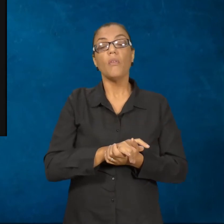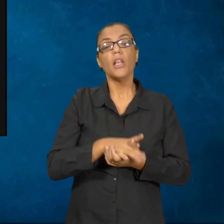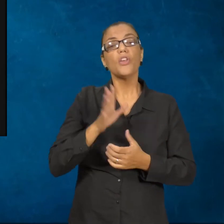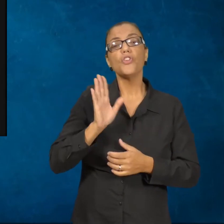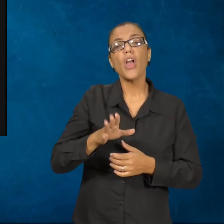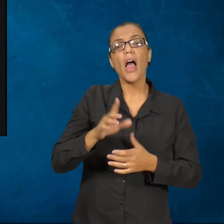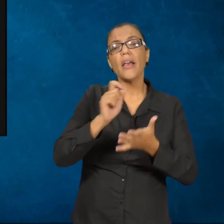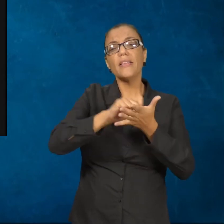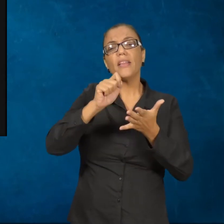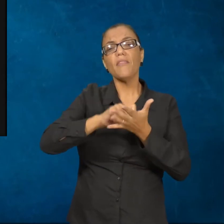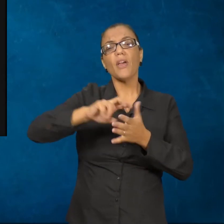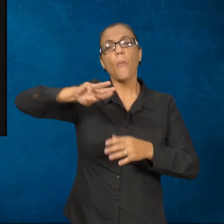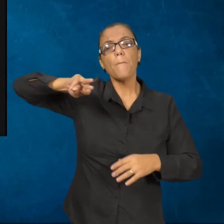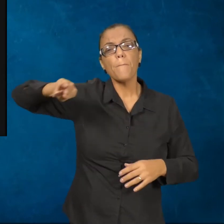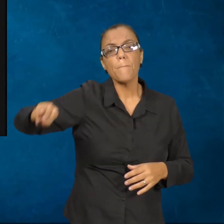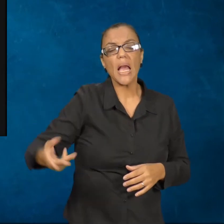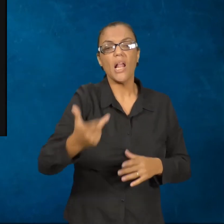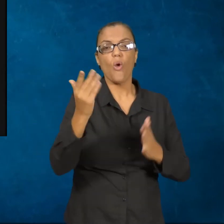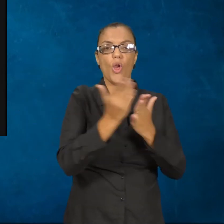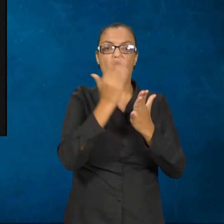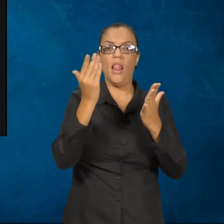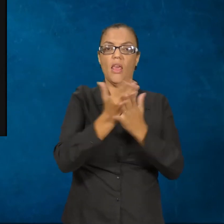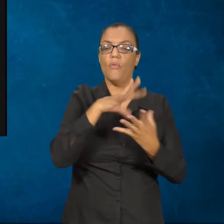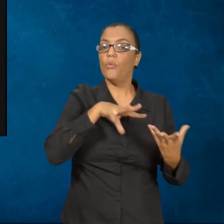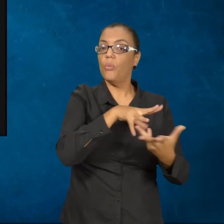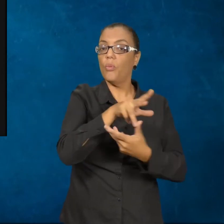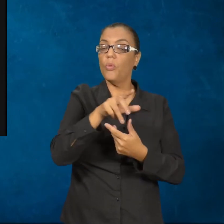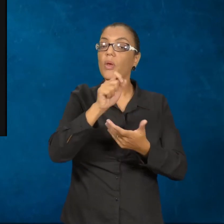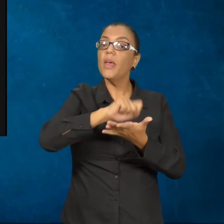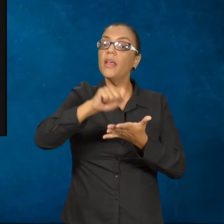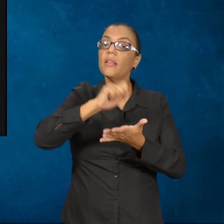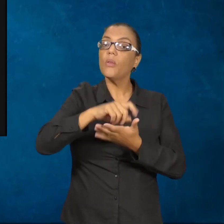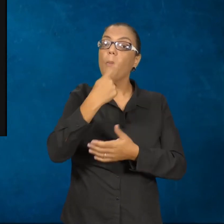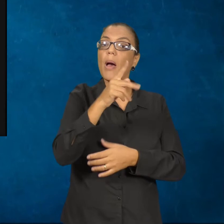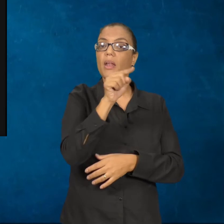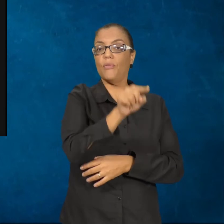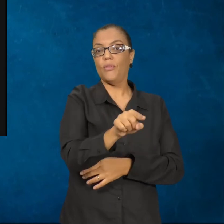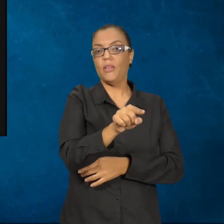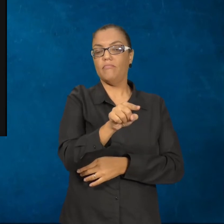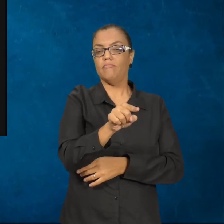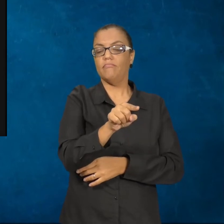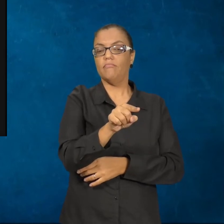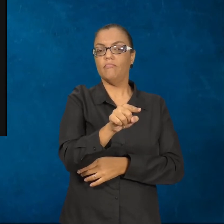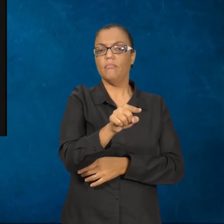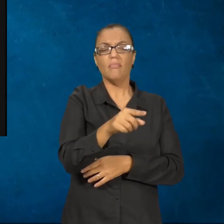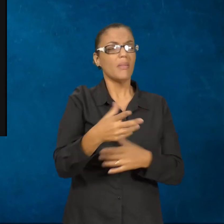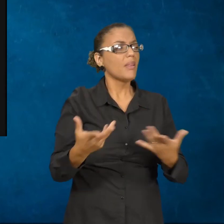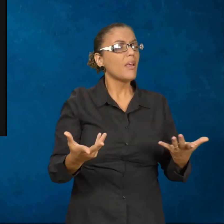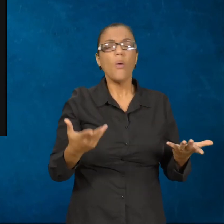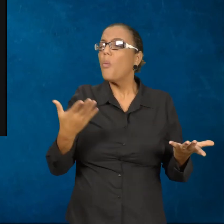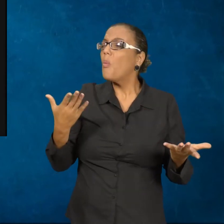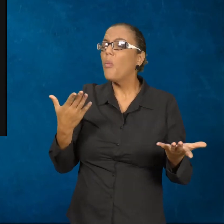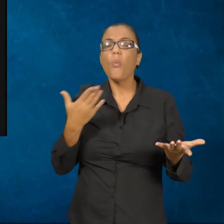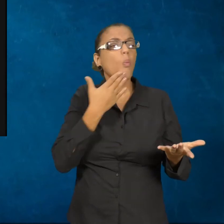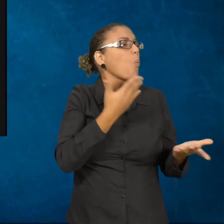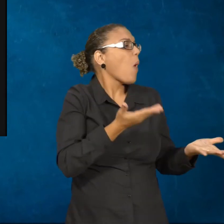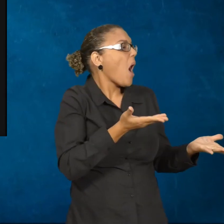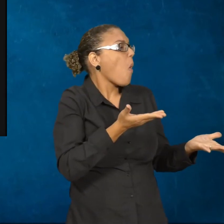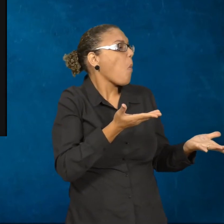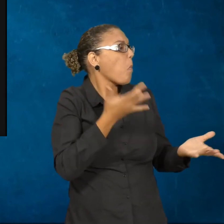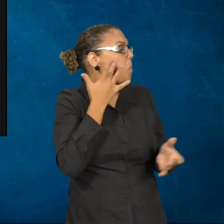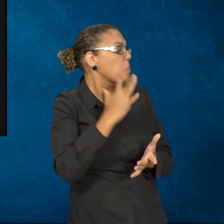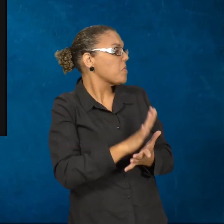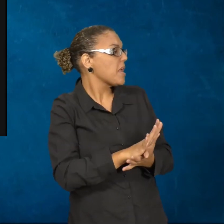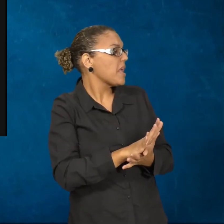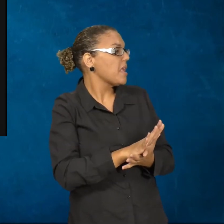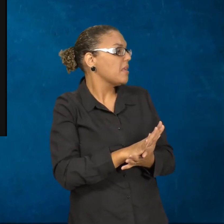sei. E como é que eu faço? Eu falei, simples. Comece a ler um livro qualquer. Tá chato? Para. Falei, para?